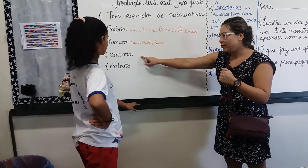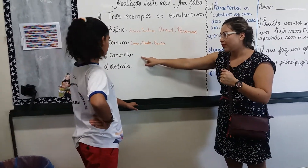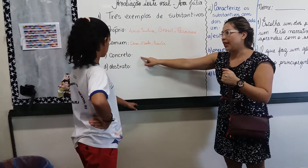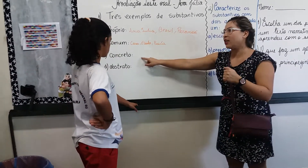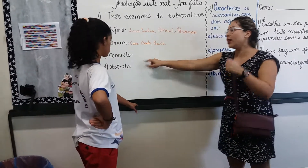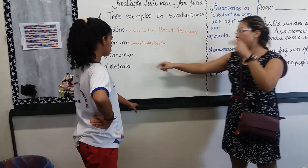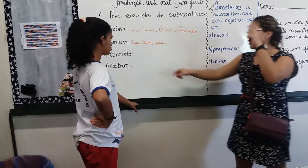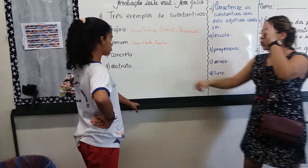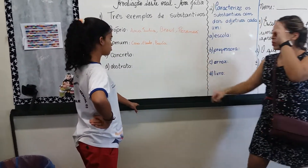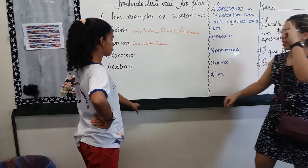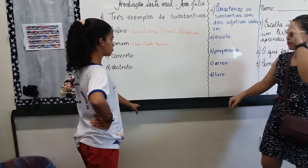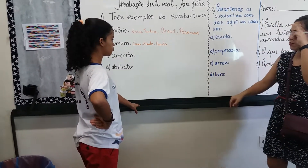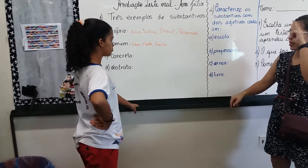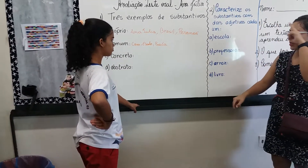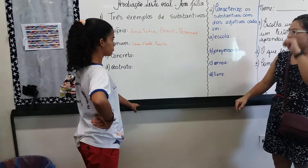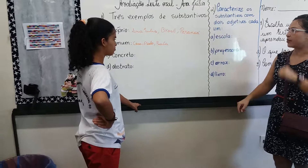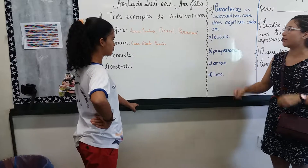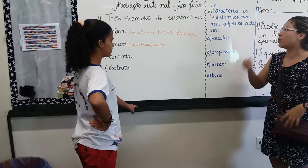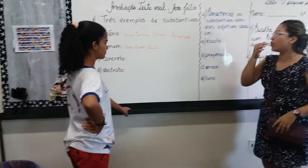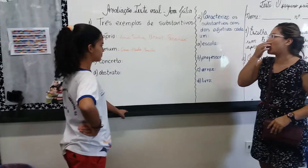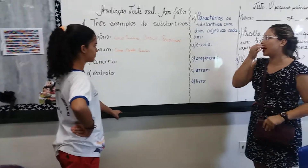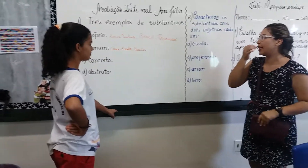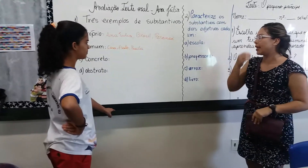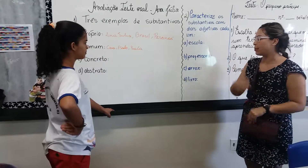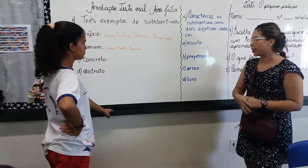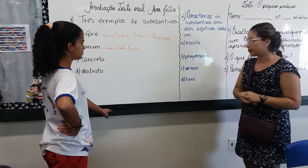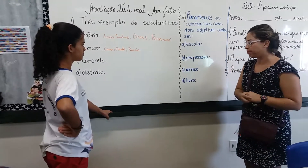Ela não lembra como escreve mesa. Não é o que ela lembra.